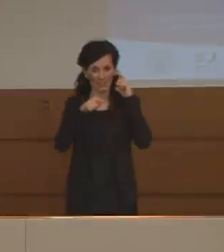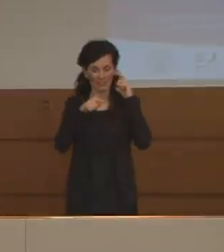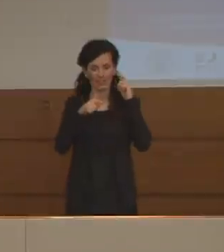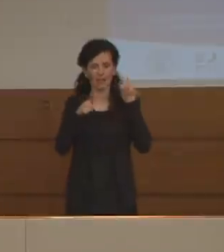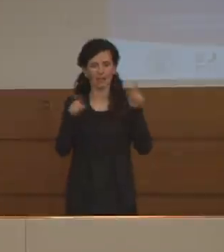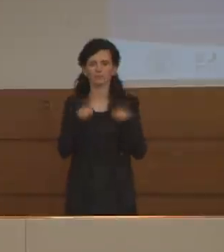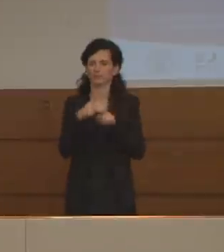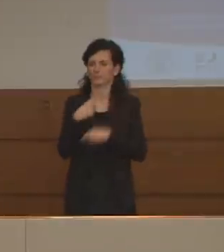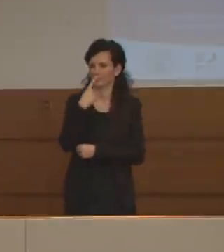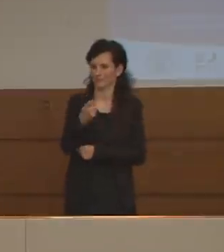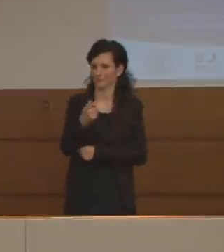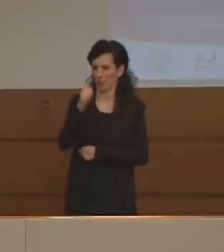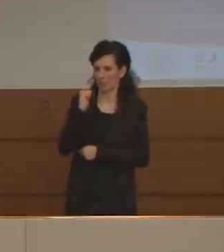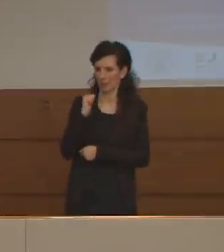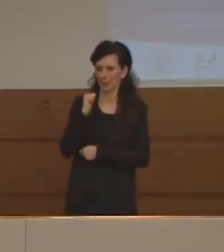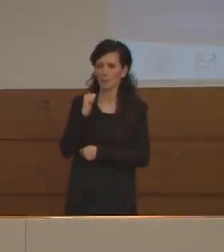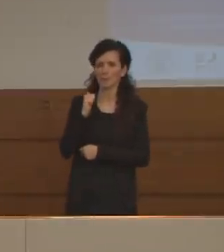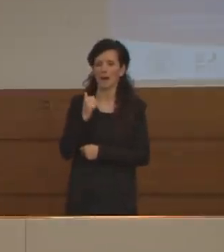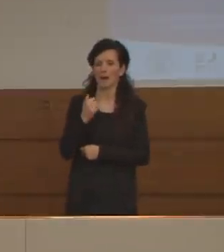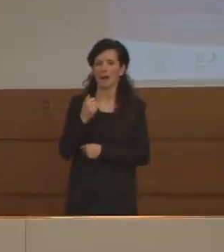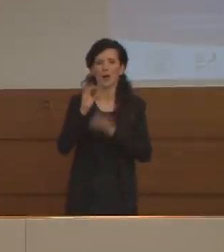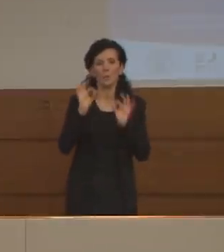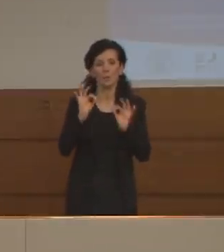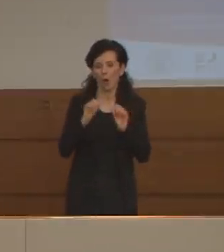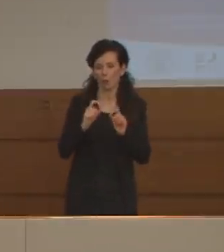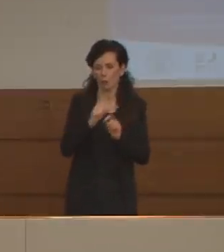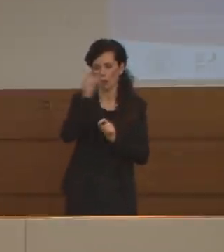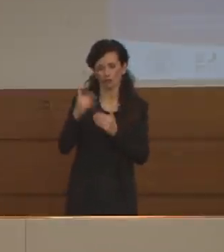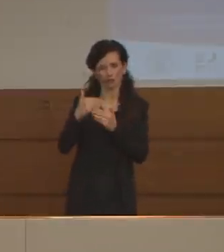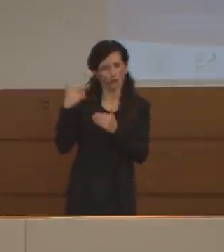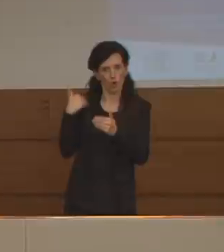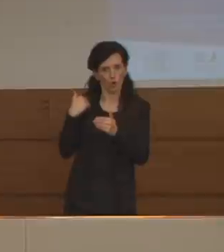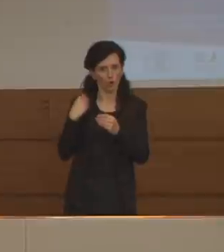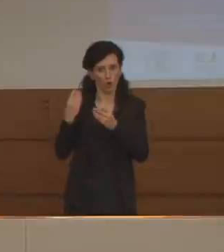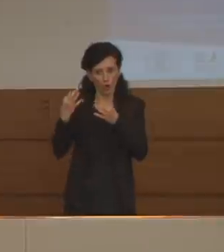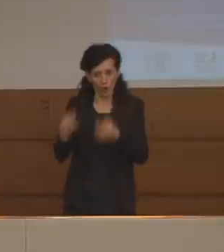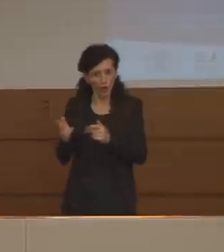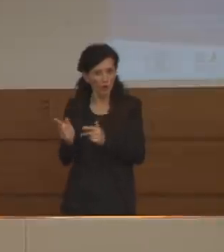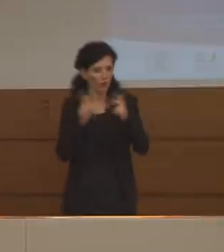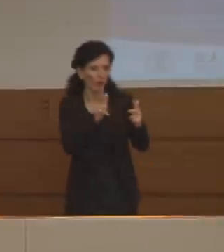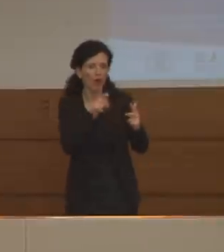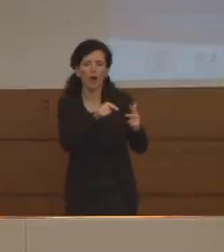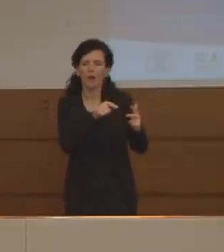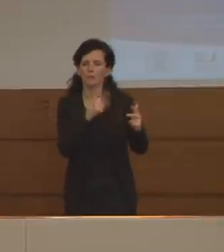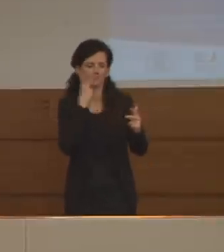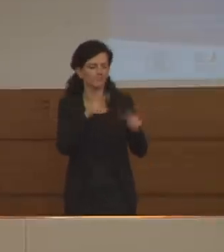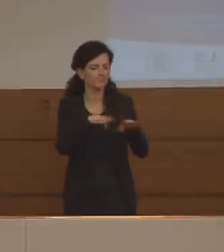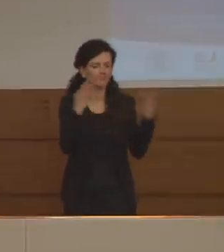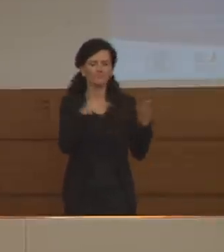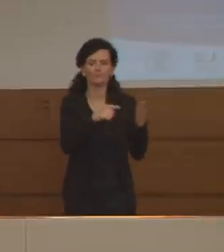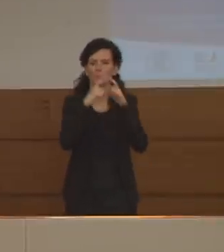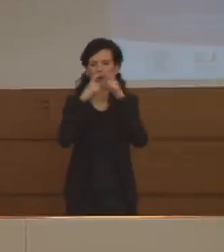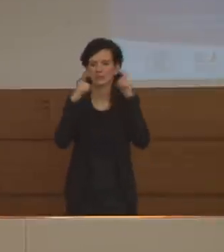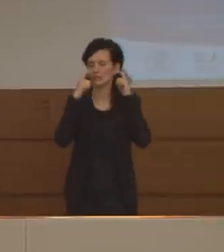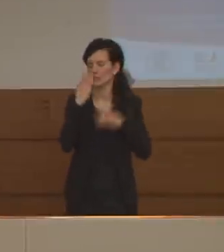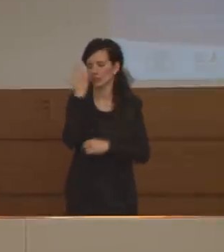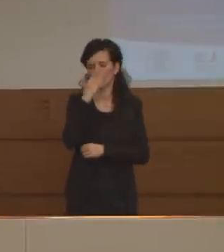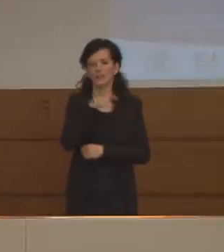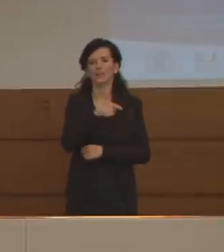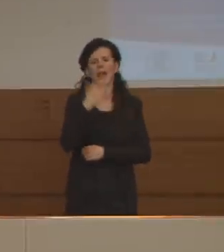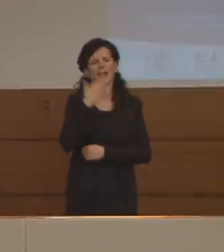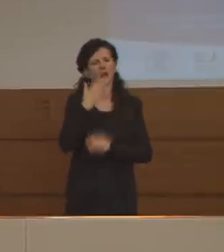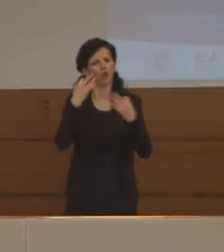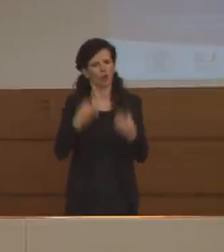consegnate ad altro giorno c'è stato un errore logistico nella distribuzione noi acquistiamo